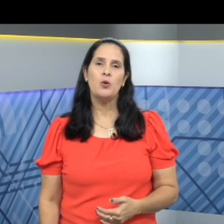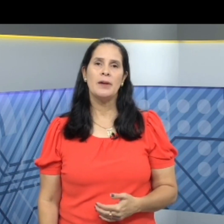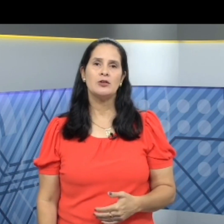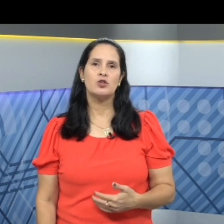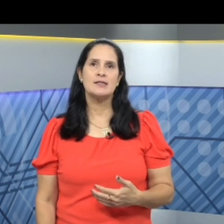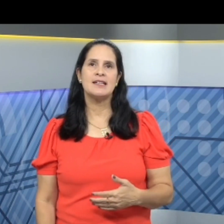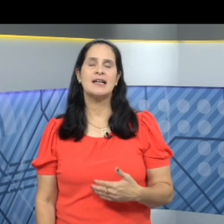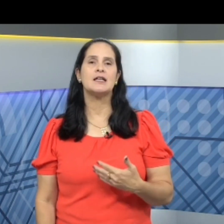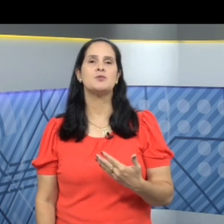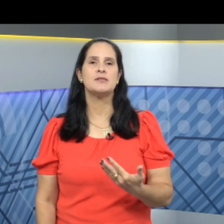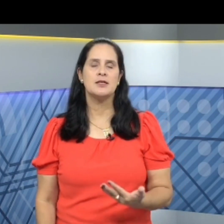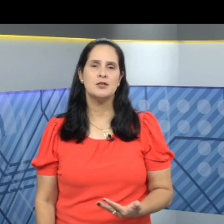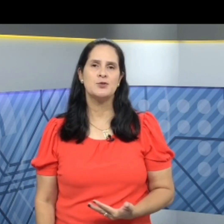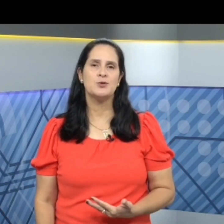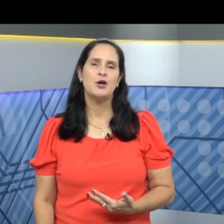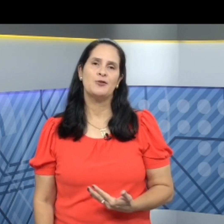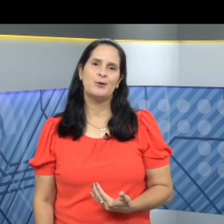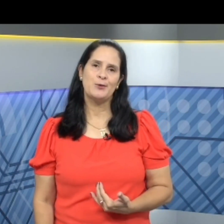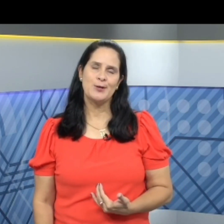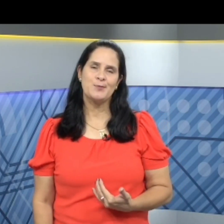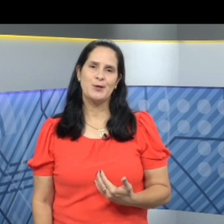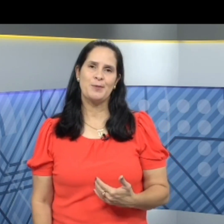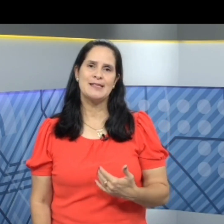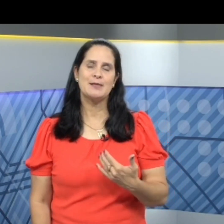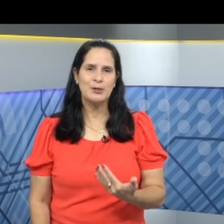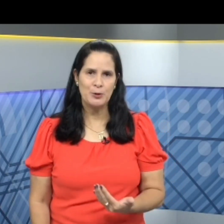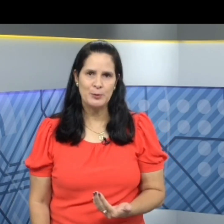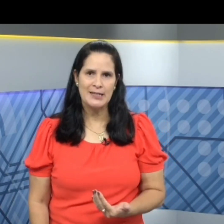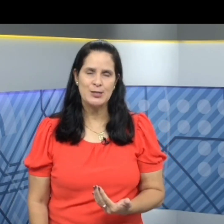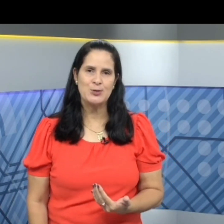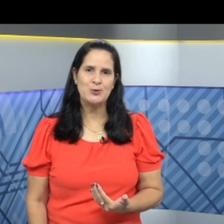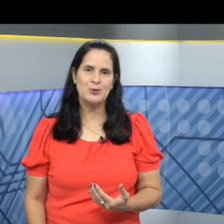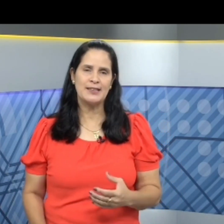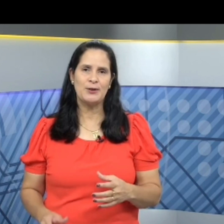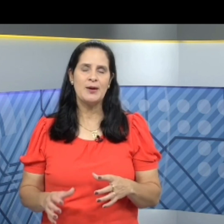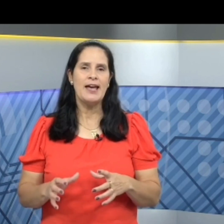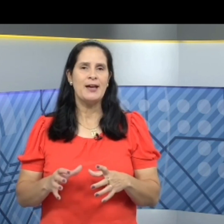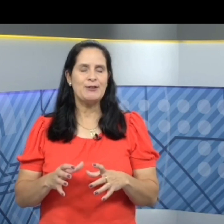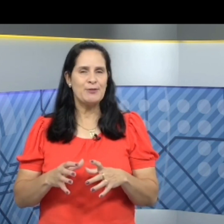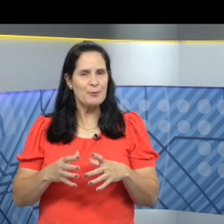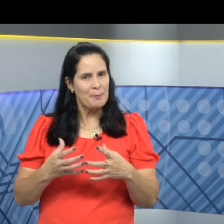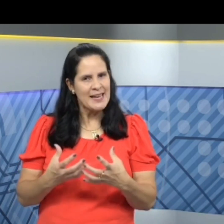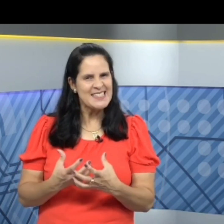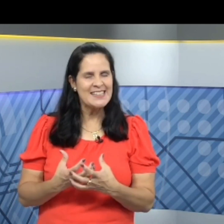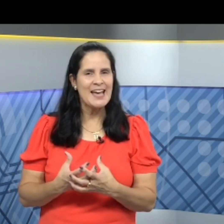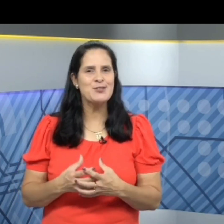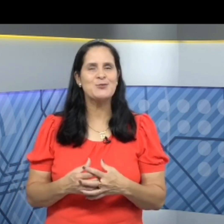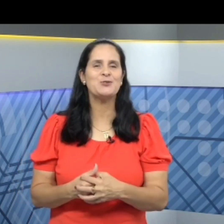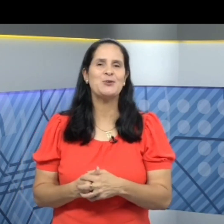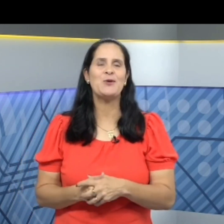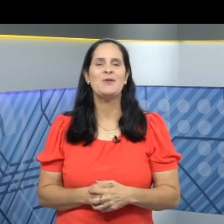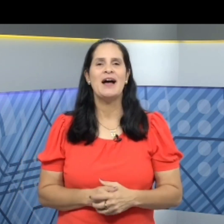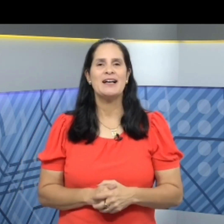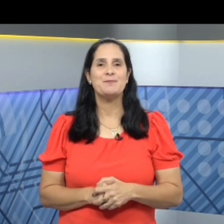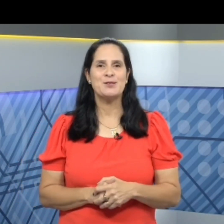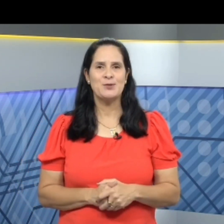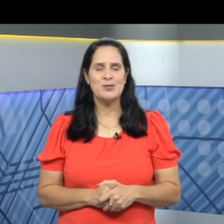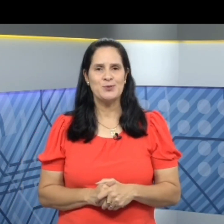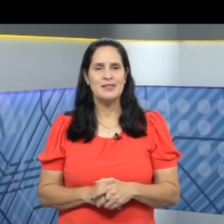momento nós negamos isso. Eu falo nós porque eu participo da comunidade surda, então eu defendo bem as ideias junto com as pessoas surdas.